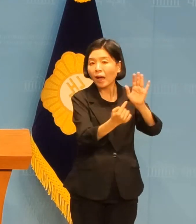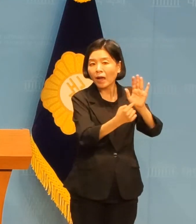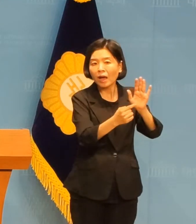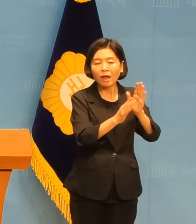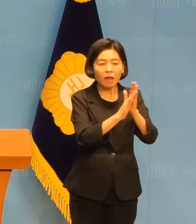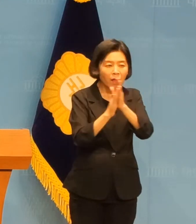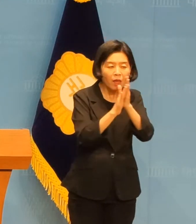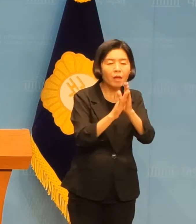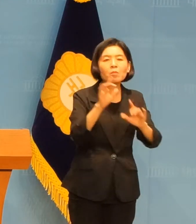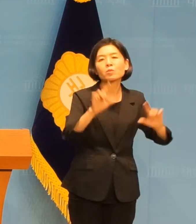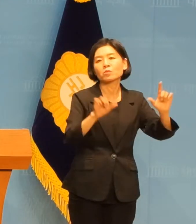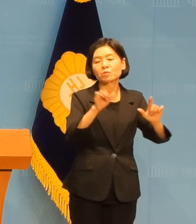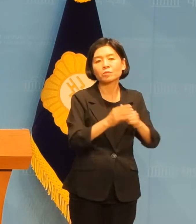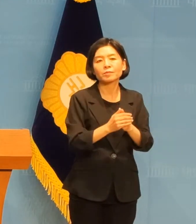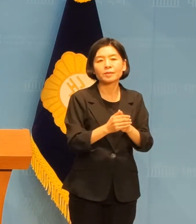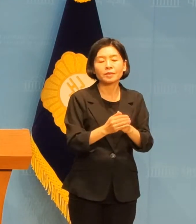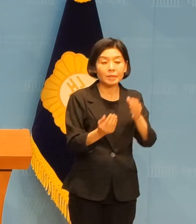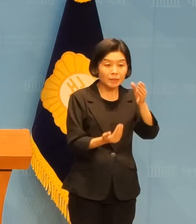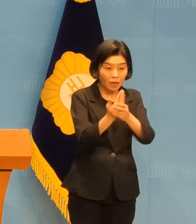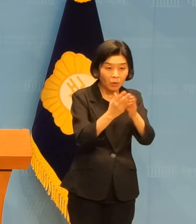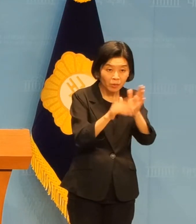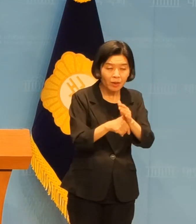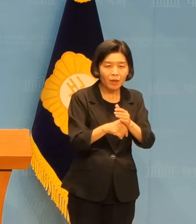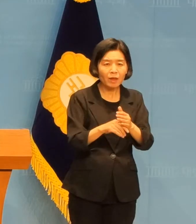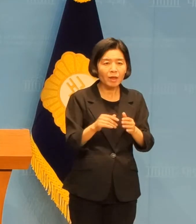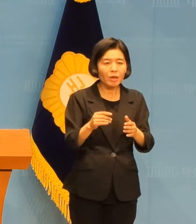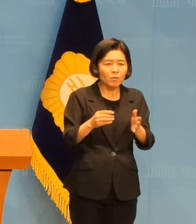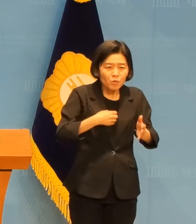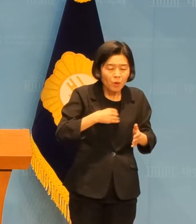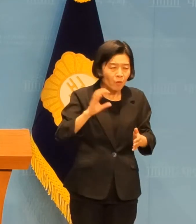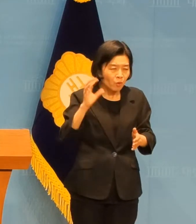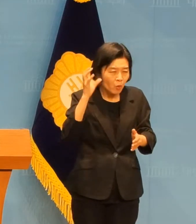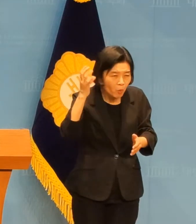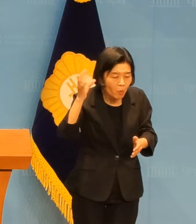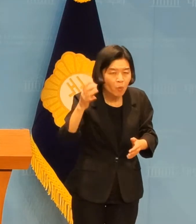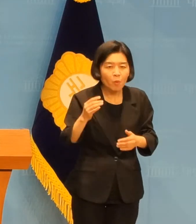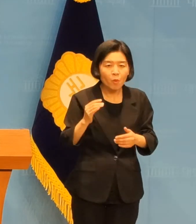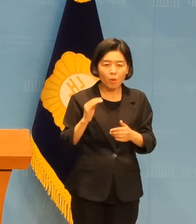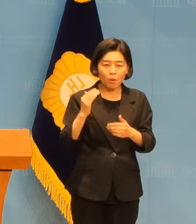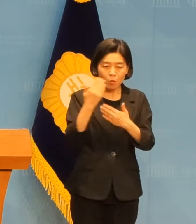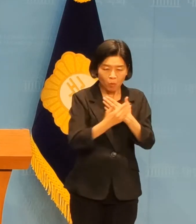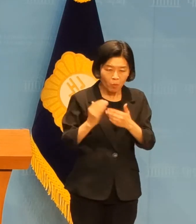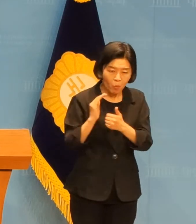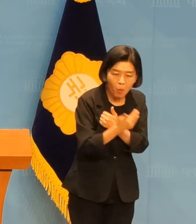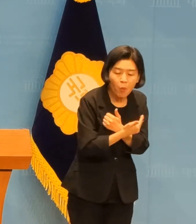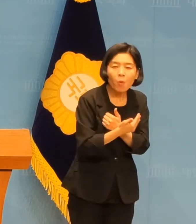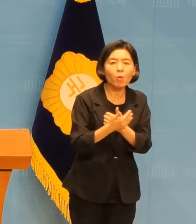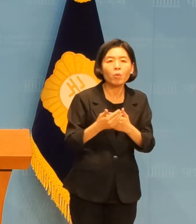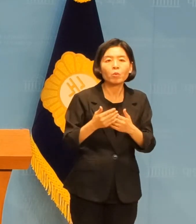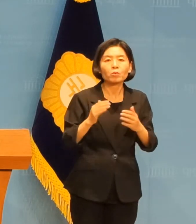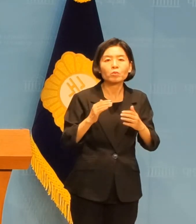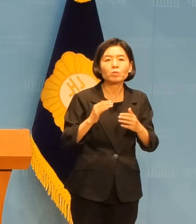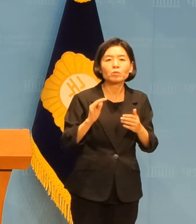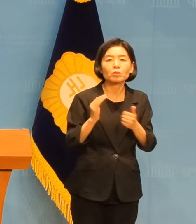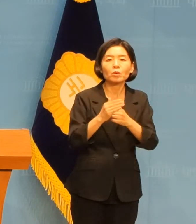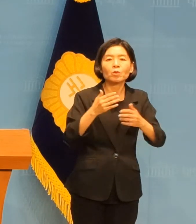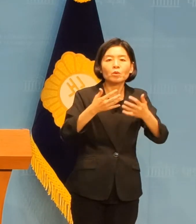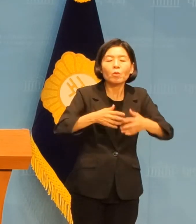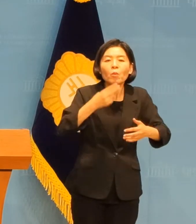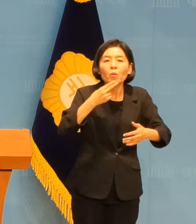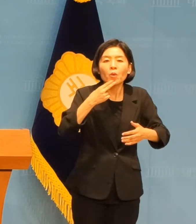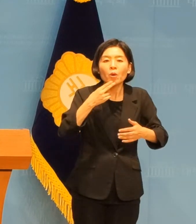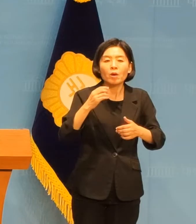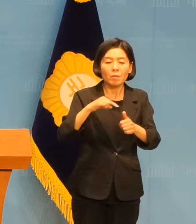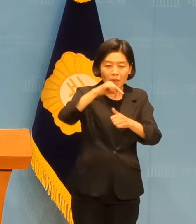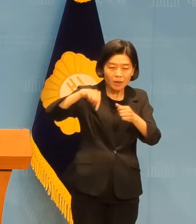행위입니다. 사고 당시 경보장치, 보호장비는 제대로 작동하지 않았고 방사선 취급 교육조차